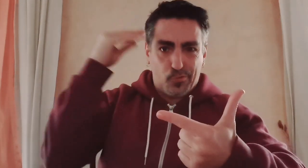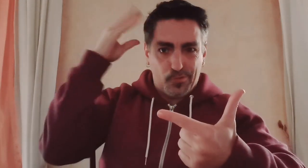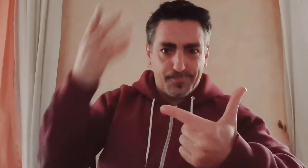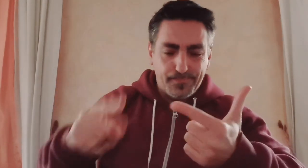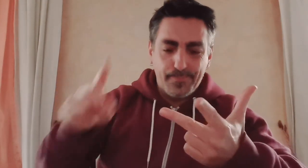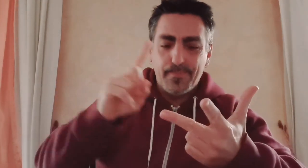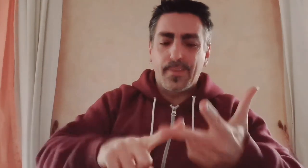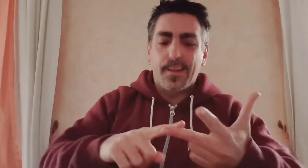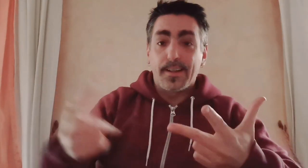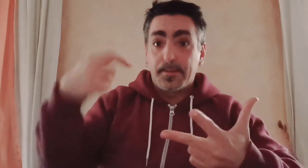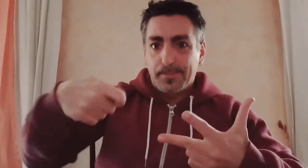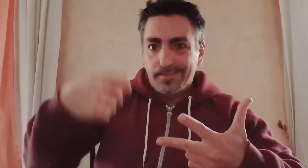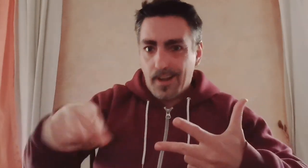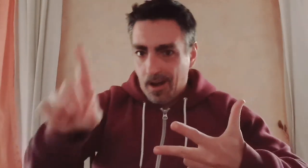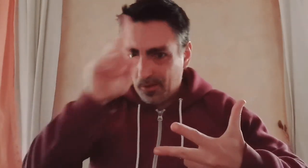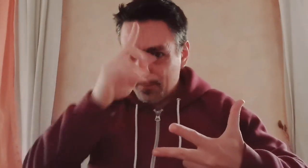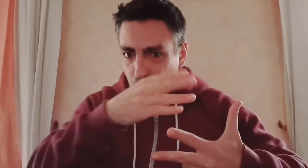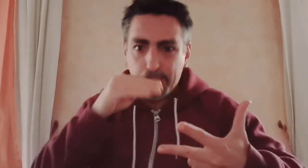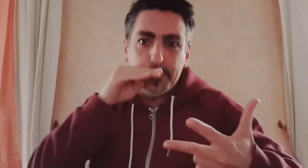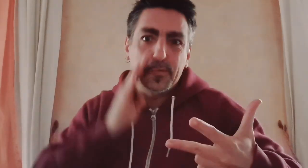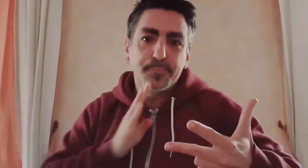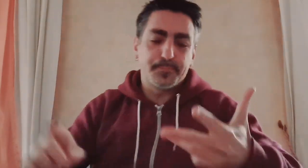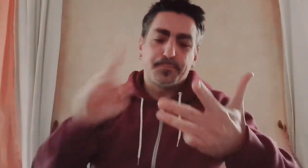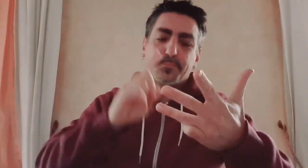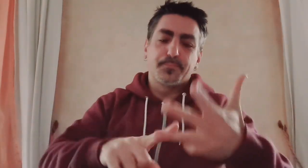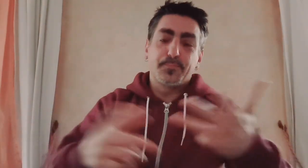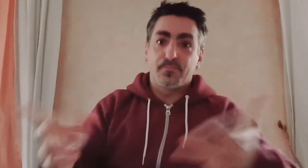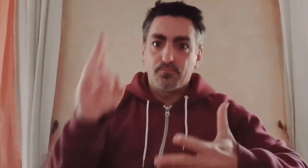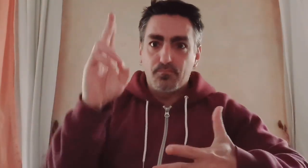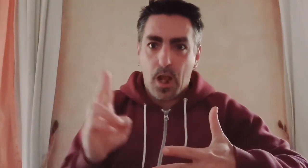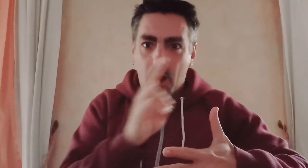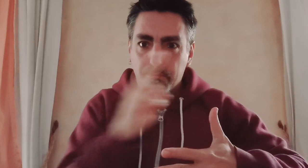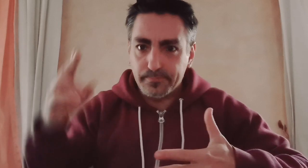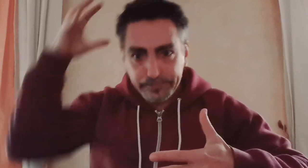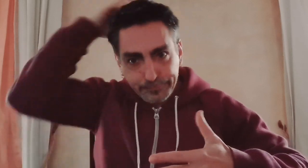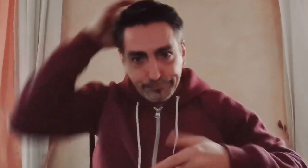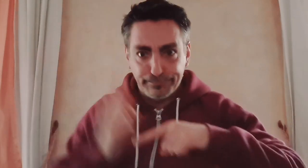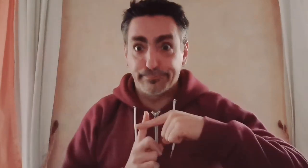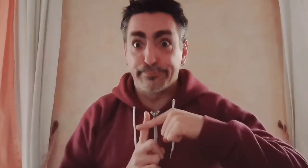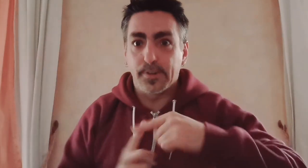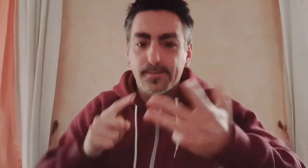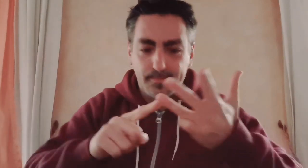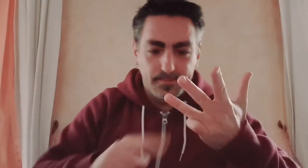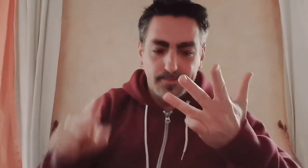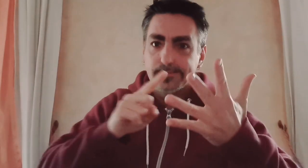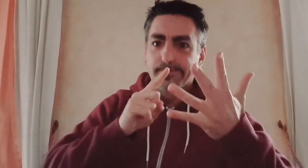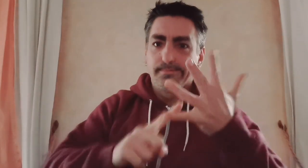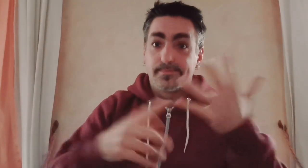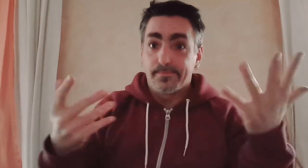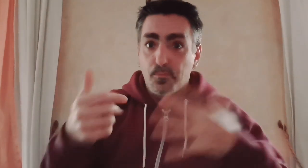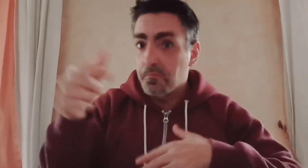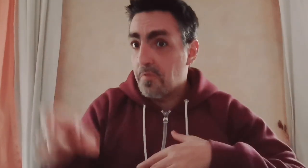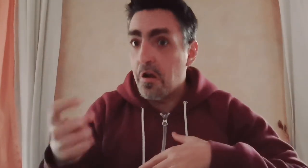et l'étranger, pour les semaines, les mois à venir. Un pont aérien étroit et